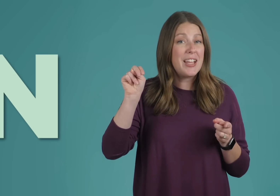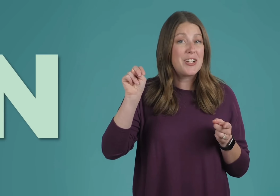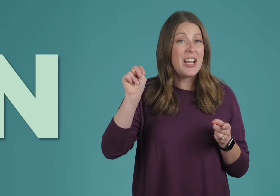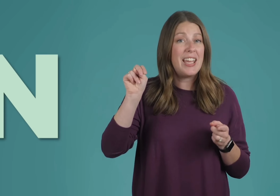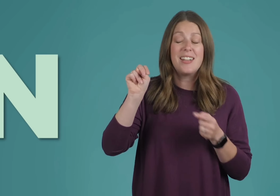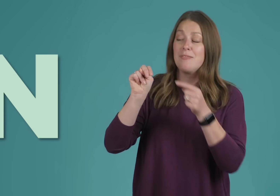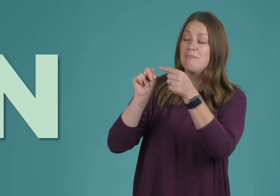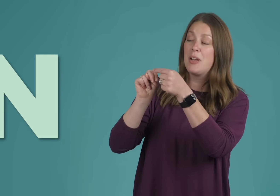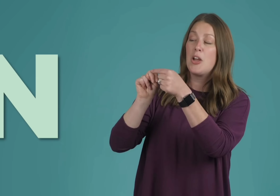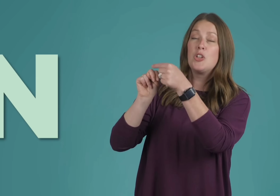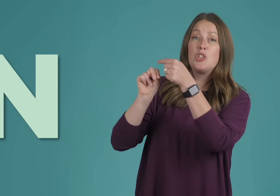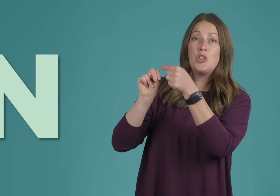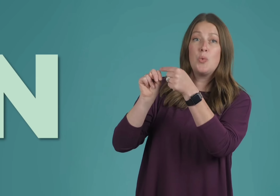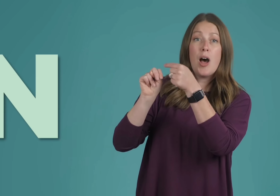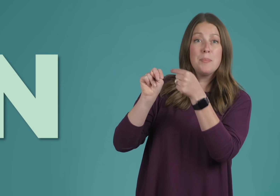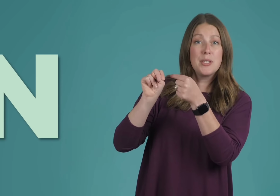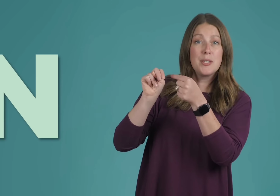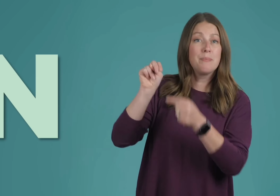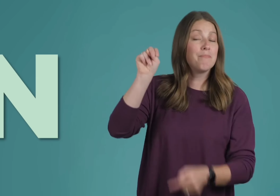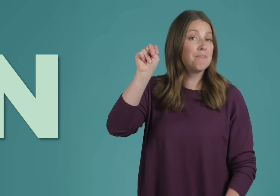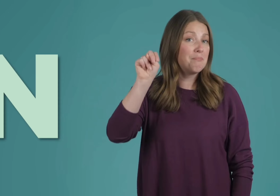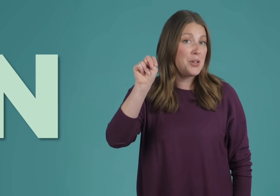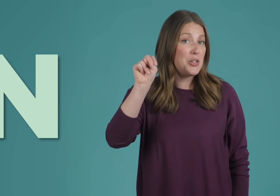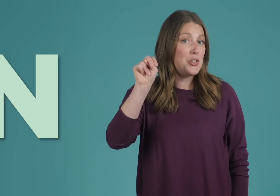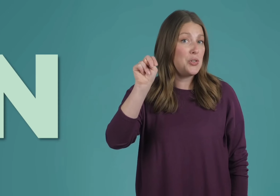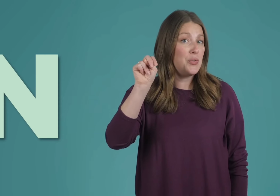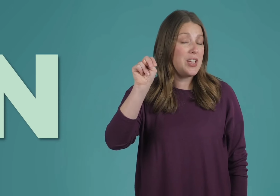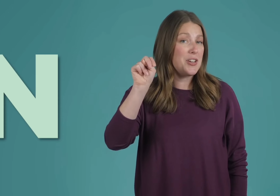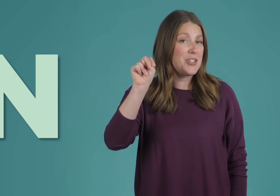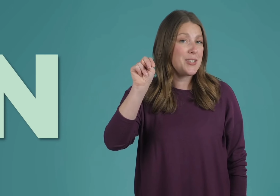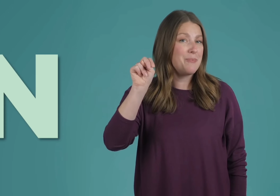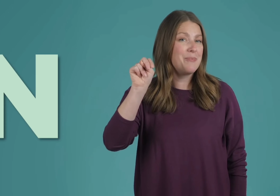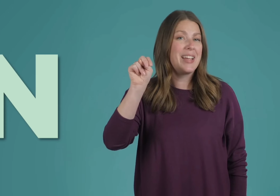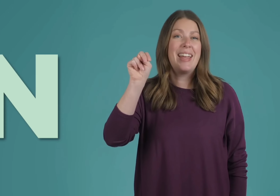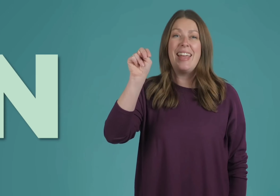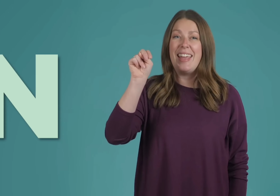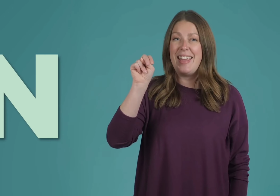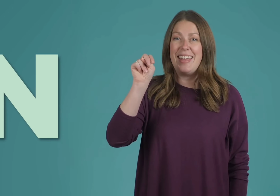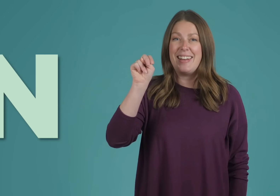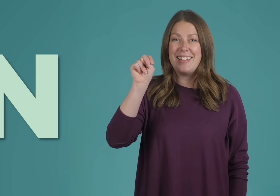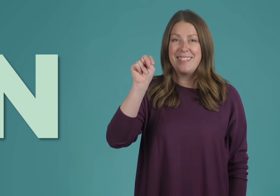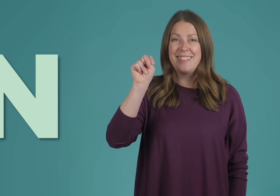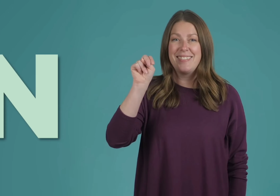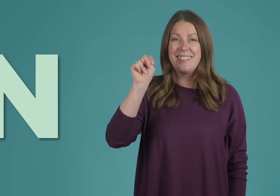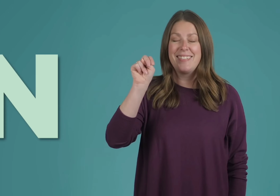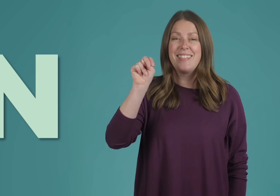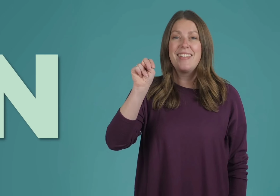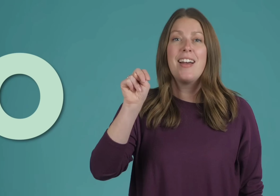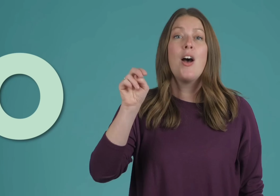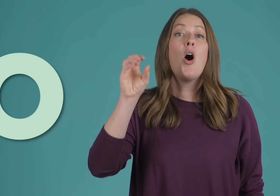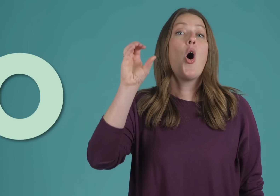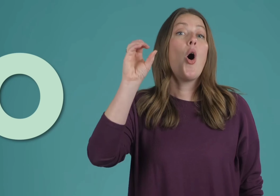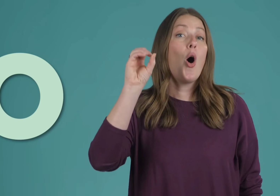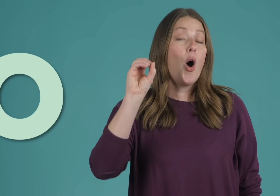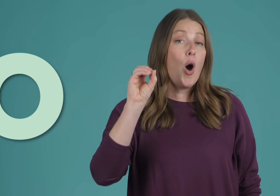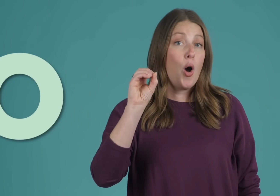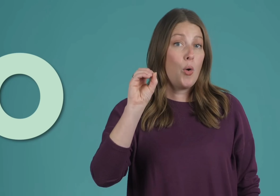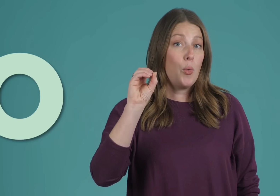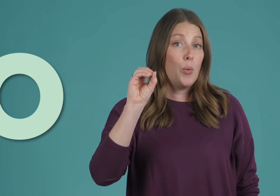letter N. N. 2 humps. 2 fingers. Letter N. N. Nisin. O.